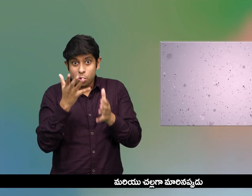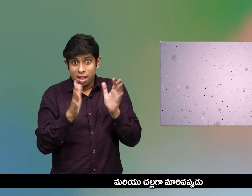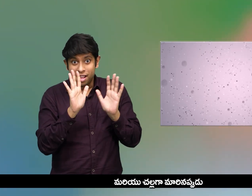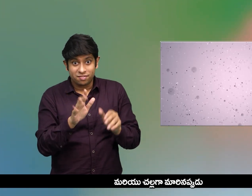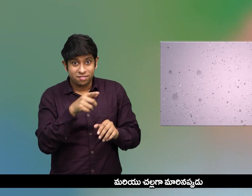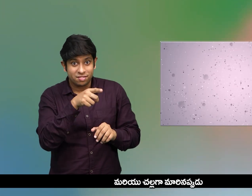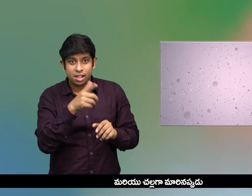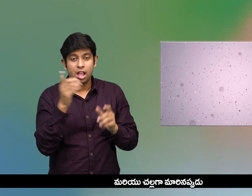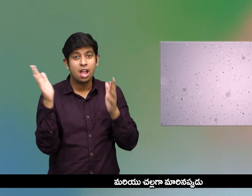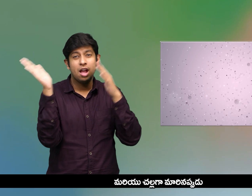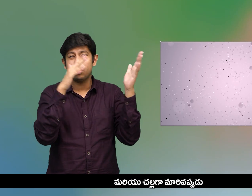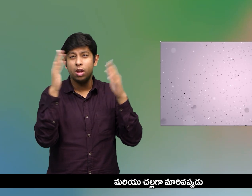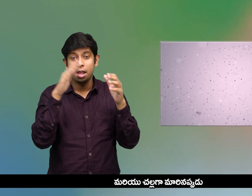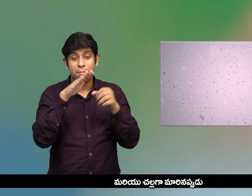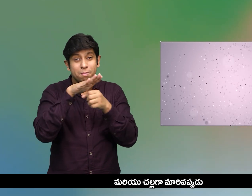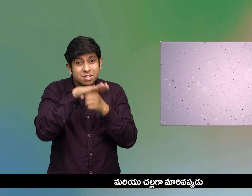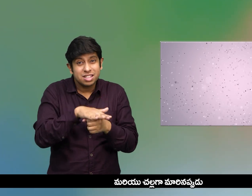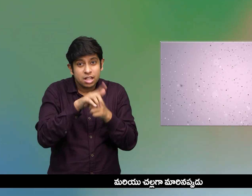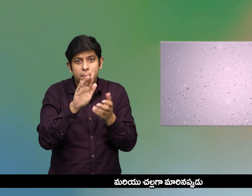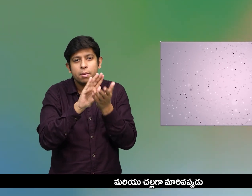మరియు చల్లగా మారినప్పుడు